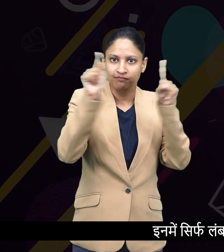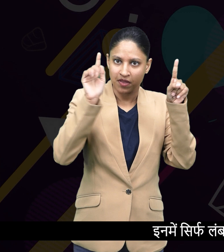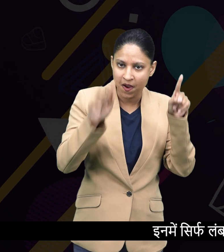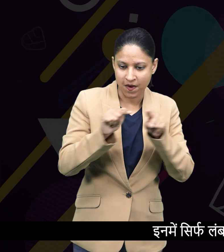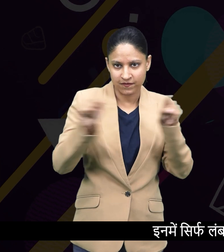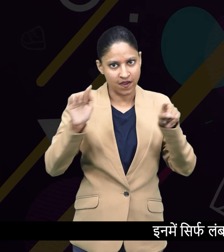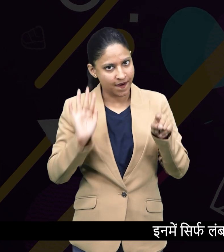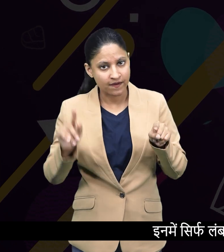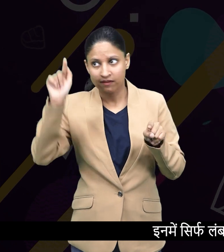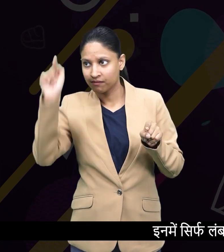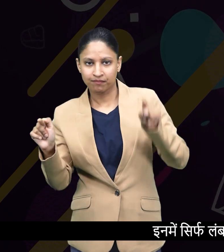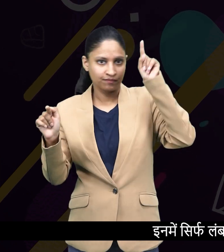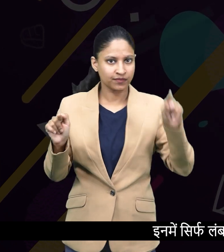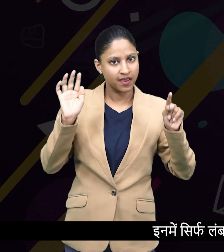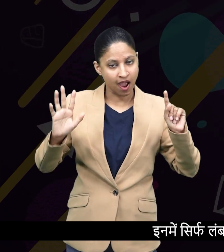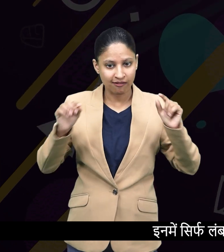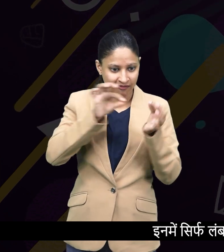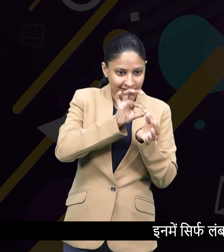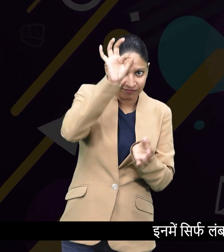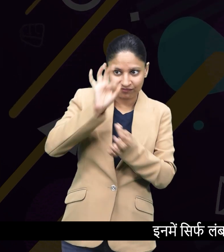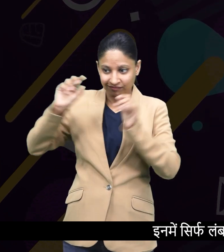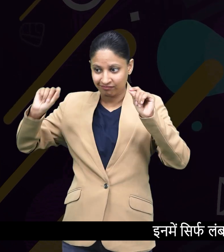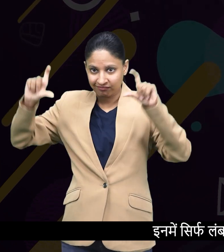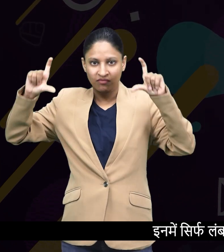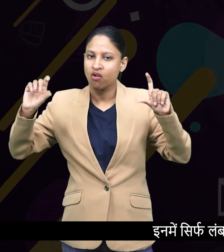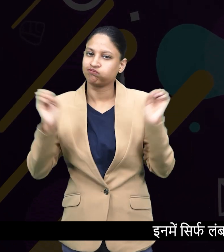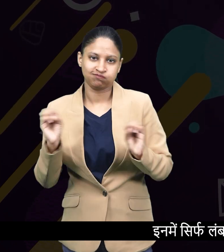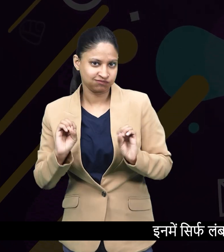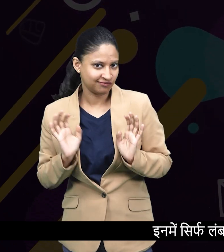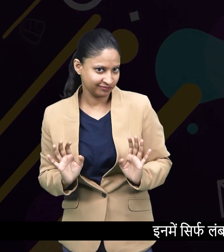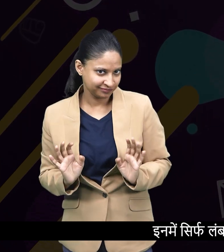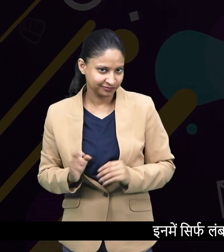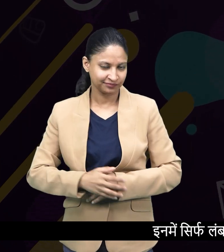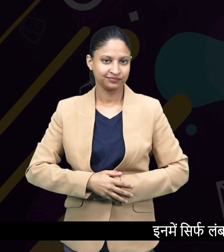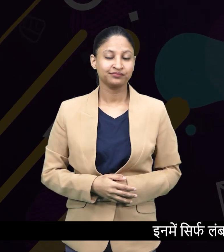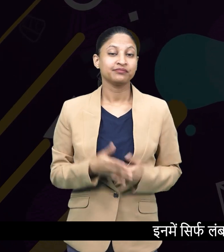इनमें सिर्फ लंबाई और चौड़ाई होती है, ऊंचाई नहीं।